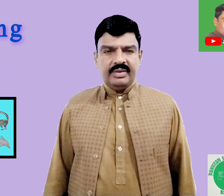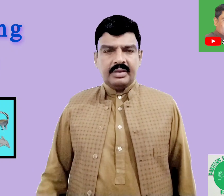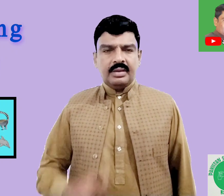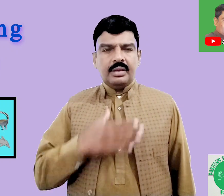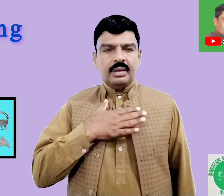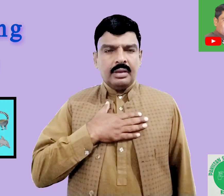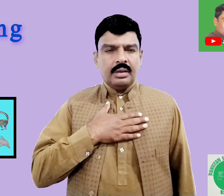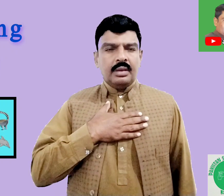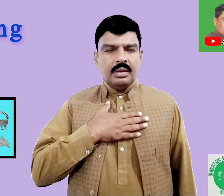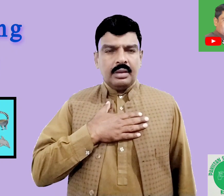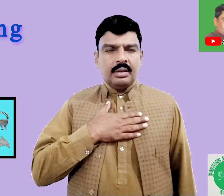लिविंग,